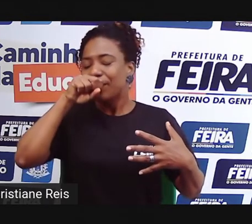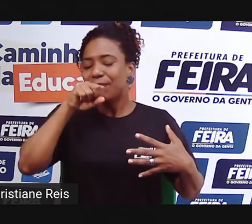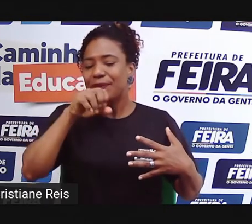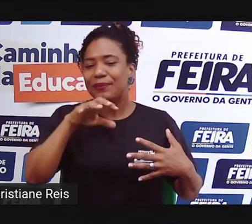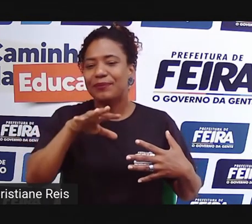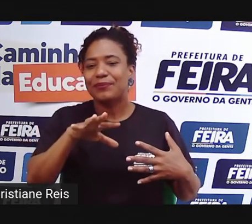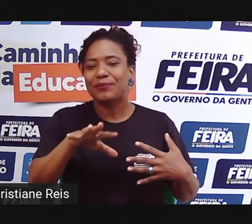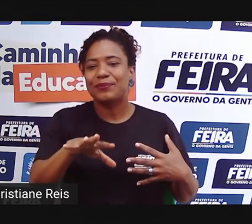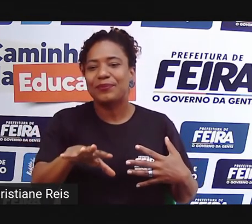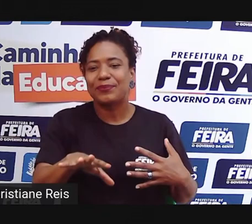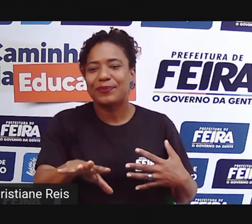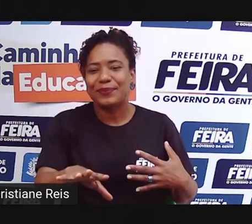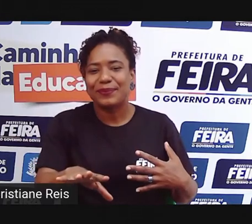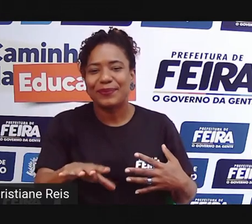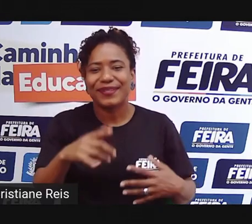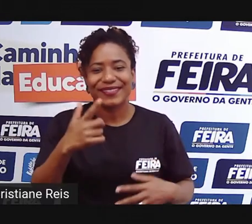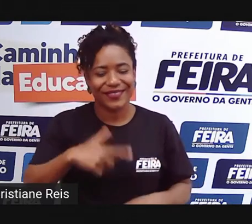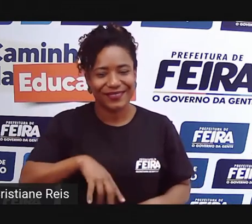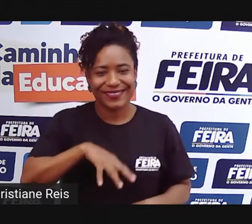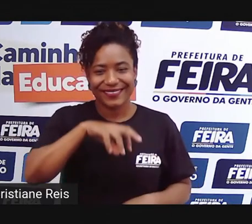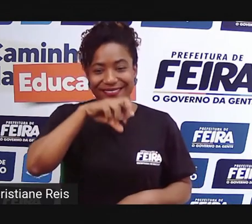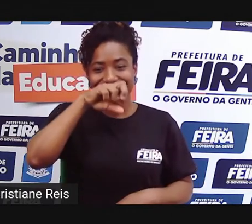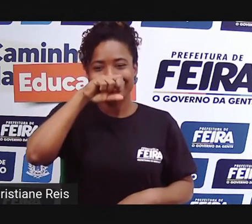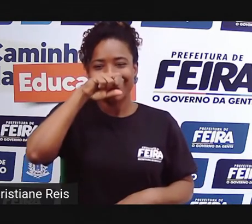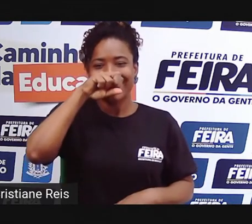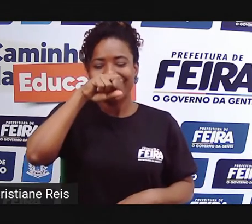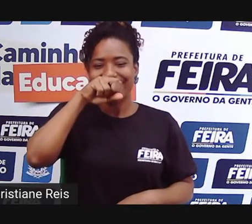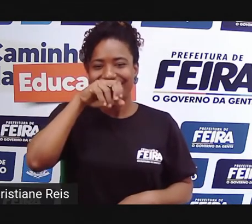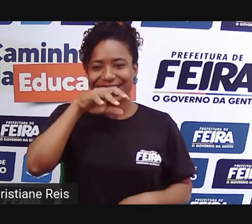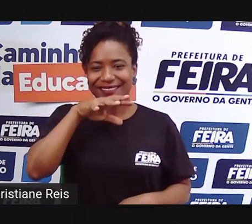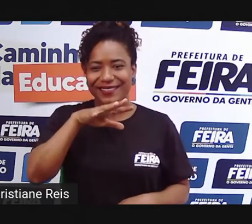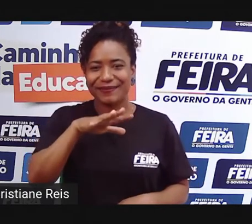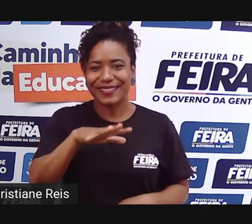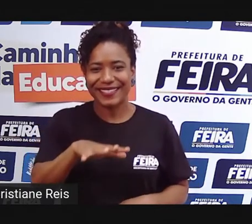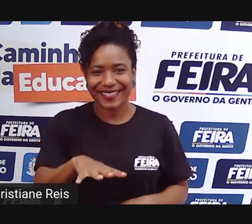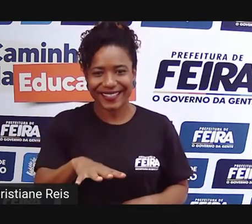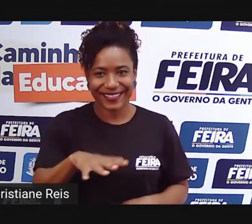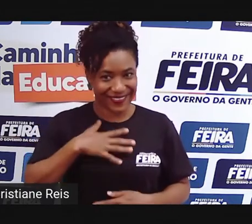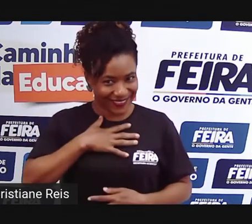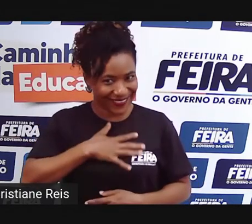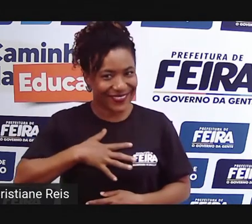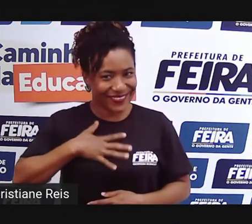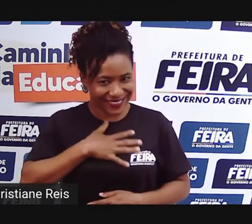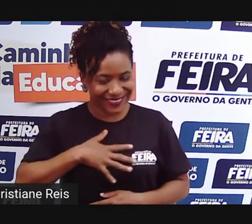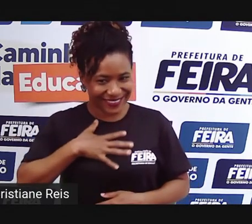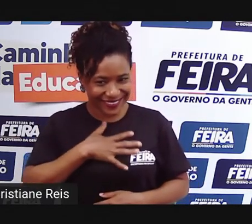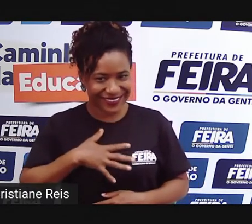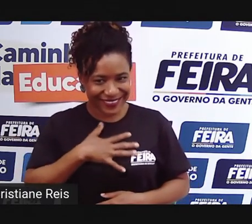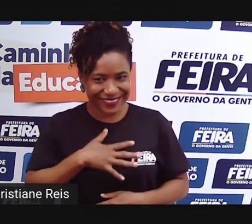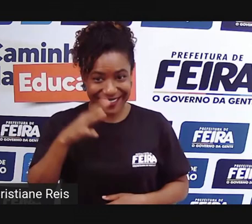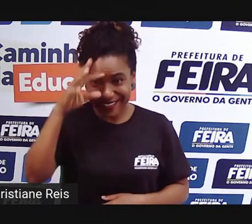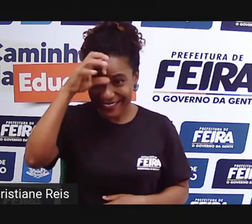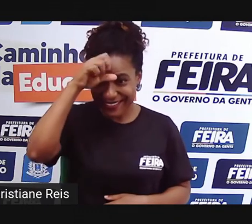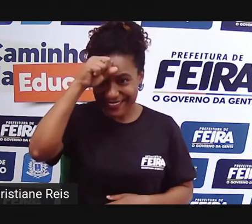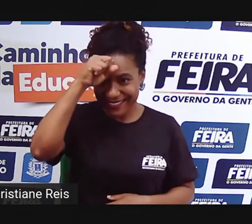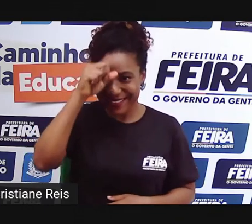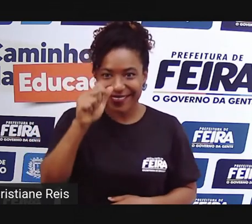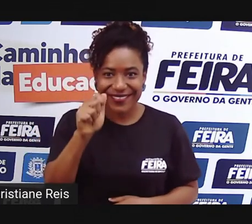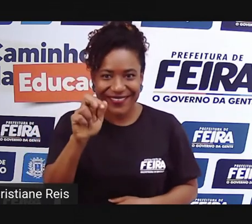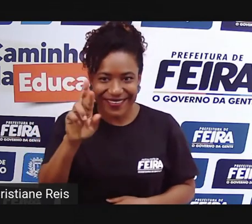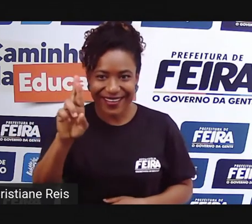e expira. E aí, meninada, gostaram de aprender mais sobre o